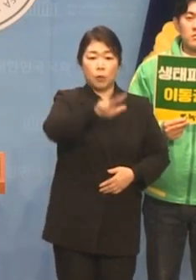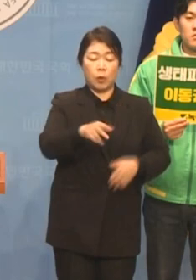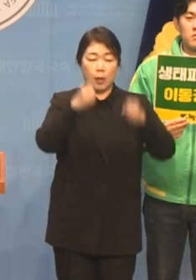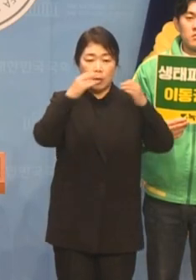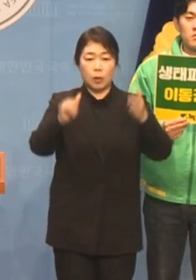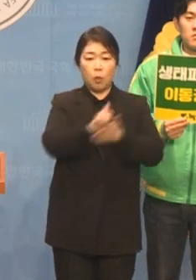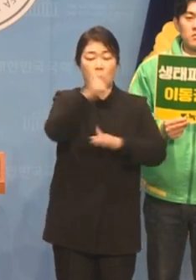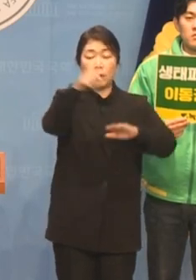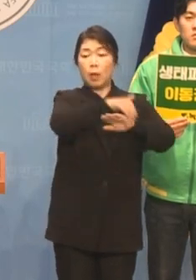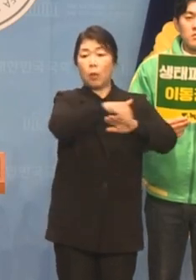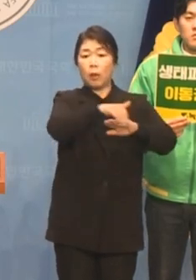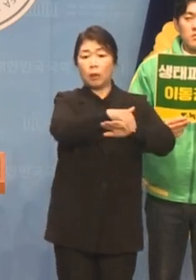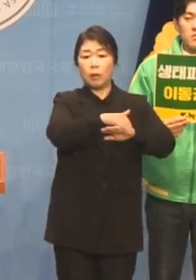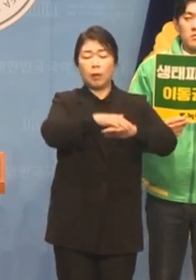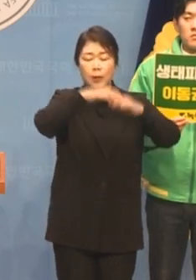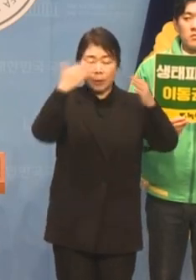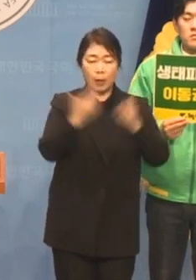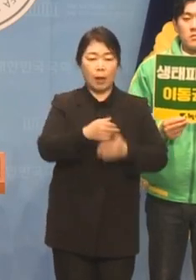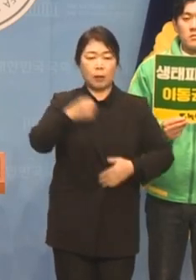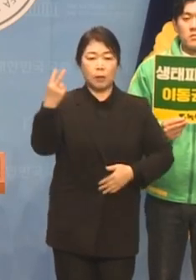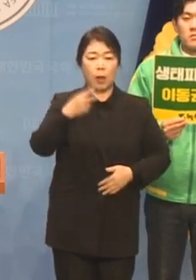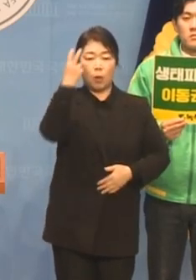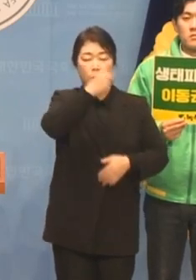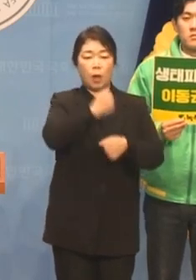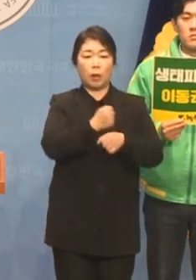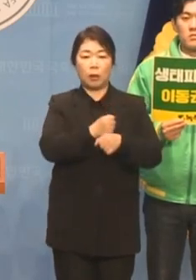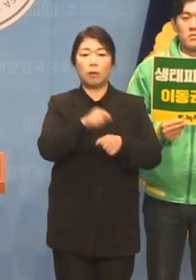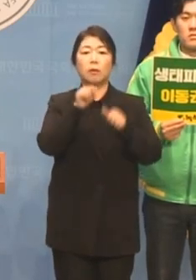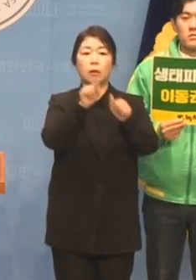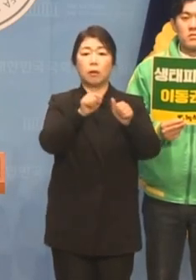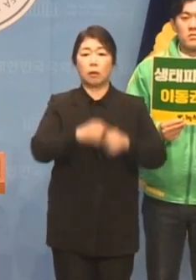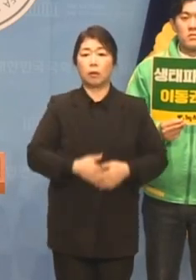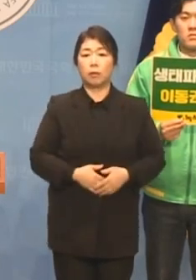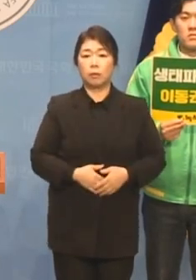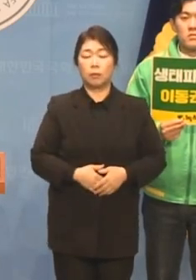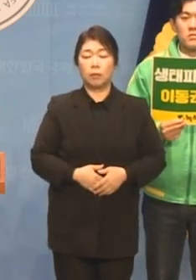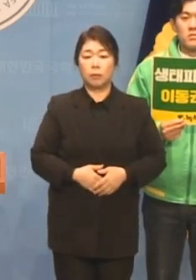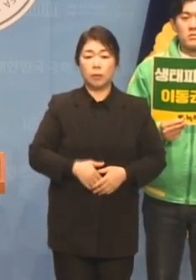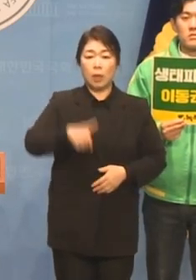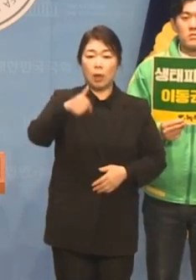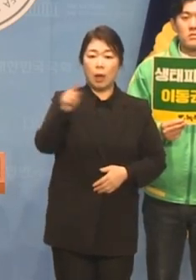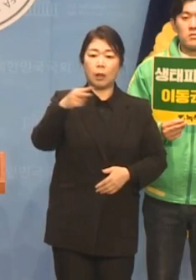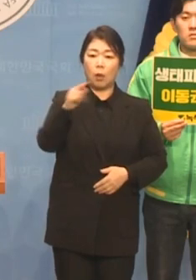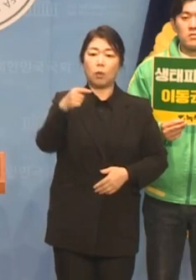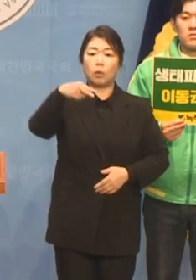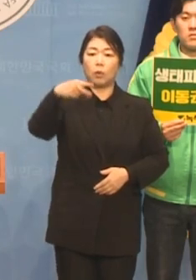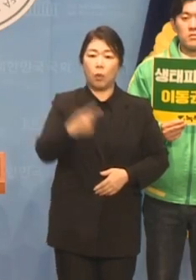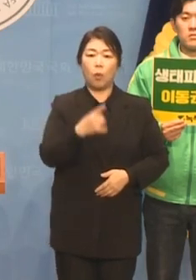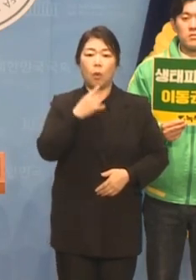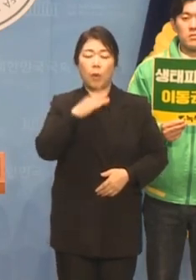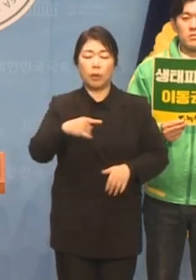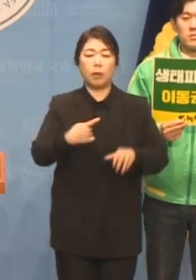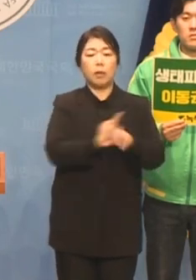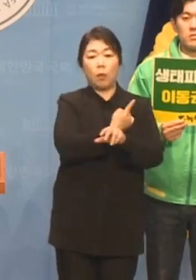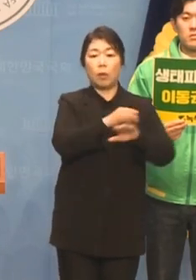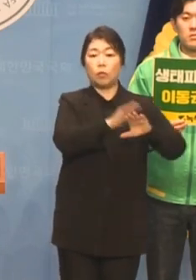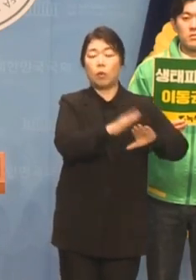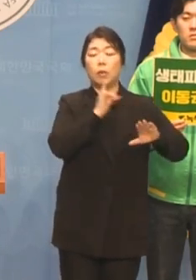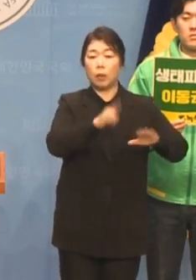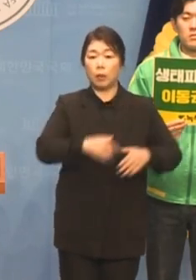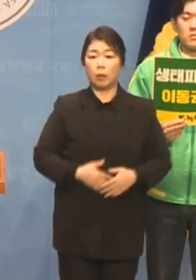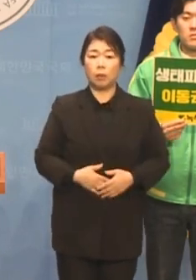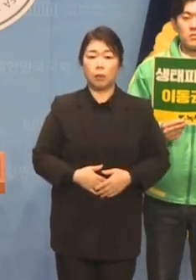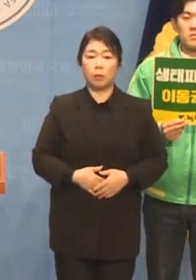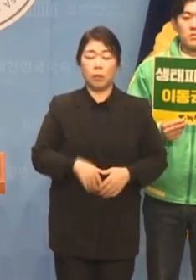계획을 전면 재검토하겠다는 감사 또한 가덕도 신공항만은 예외입니다 가덕도